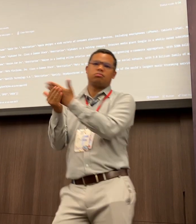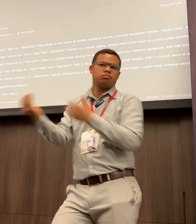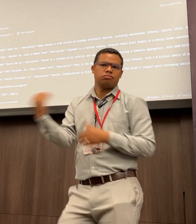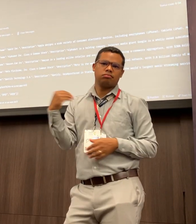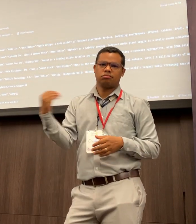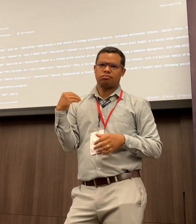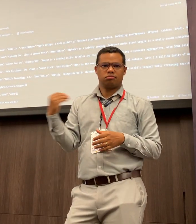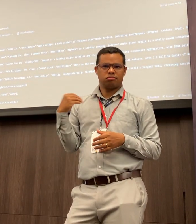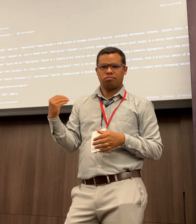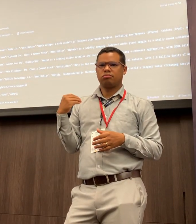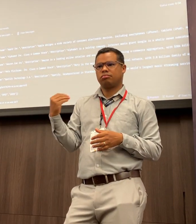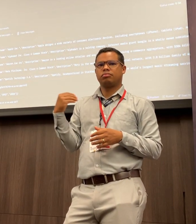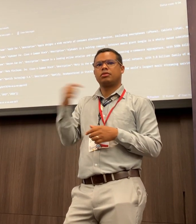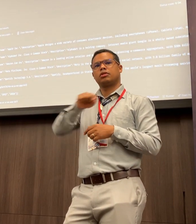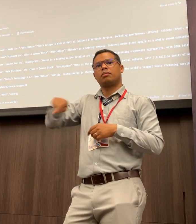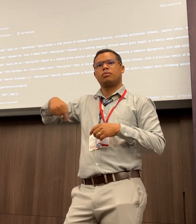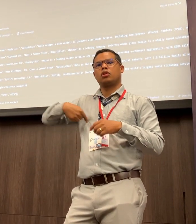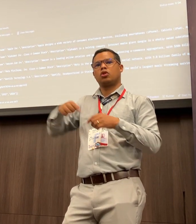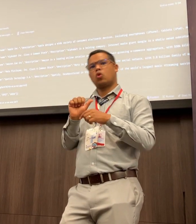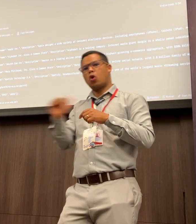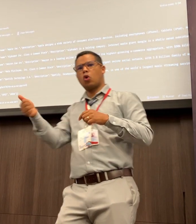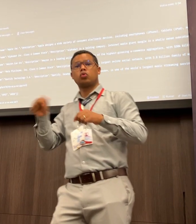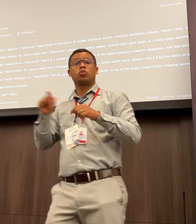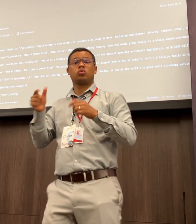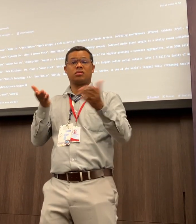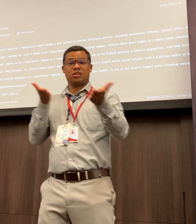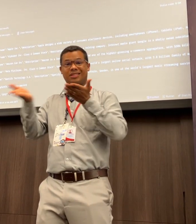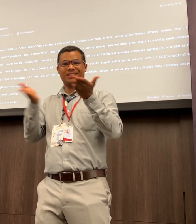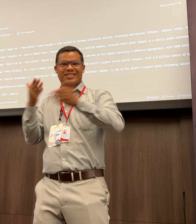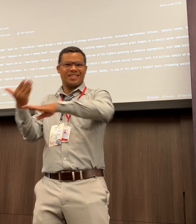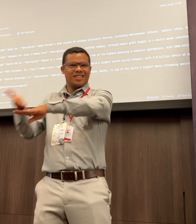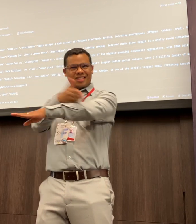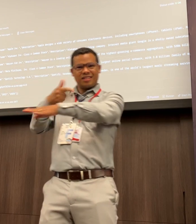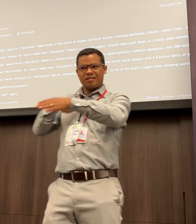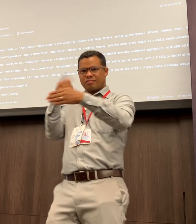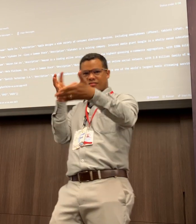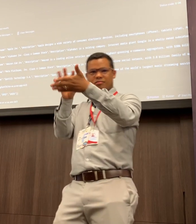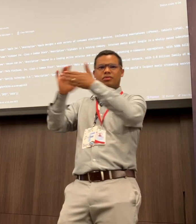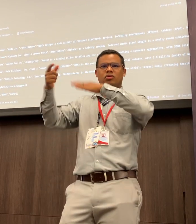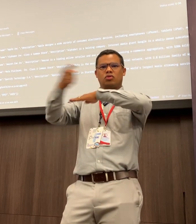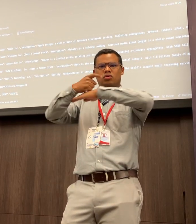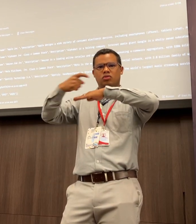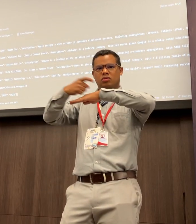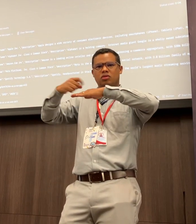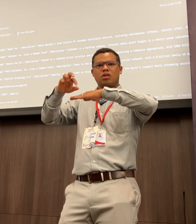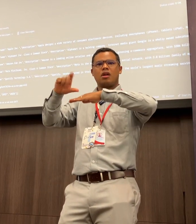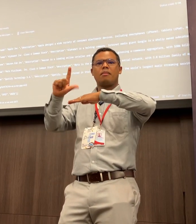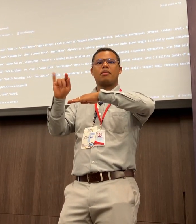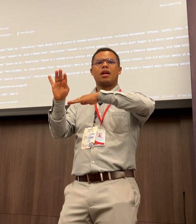podemos testear nuestro servicio que previamente publicamos en Google Cloud Run. Entonces acá